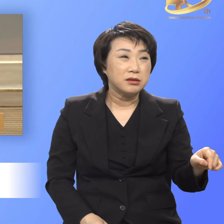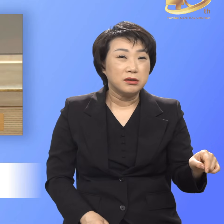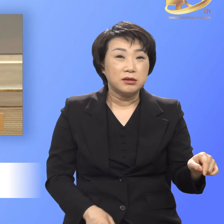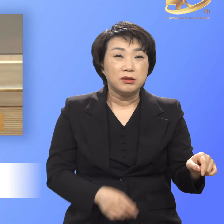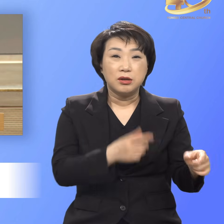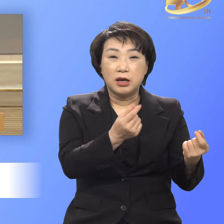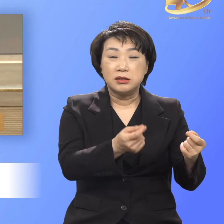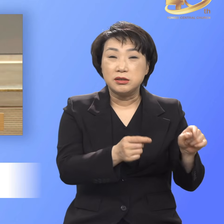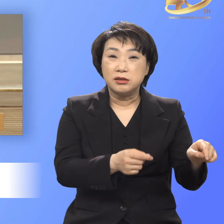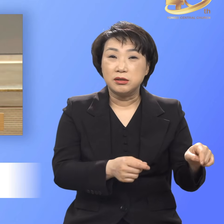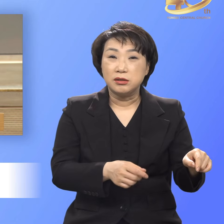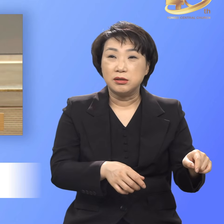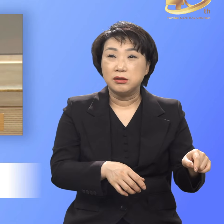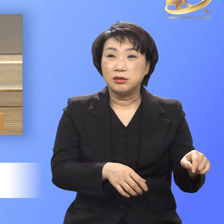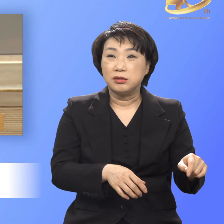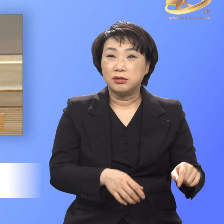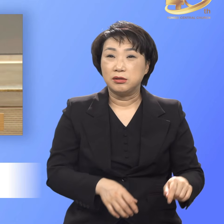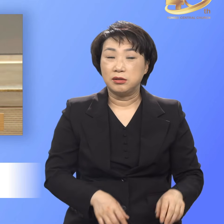알아.